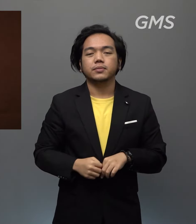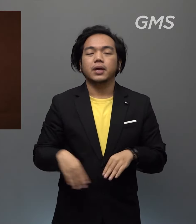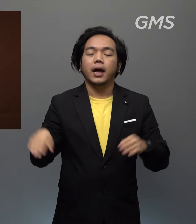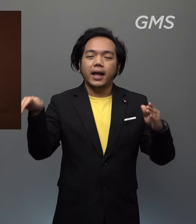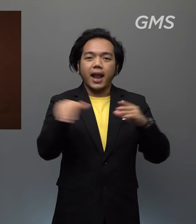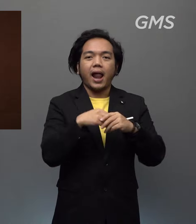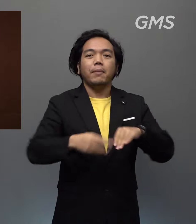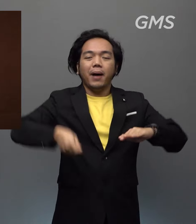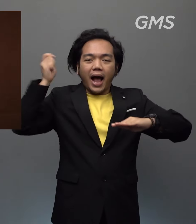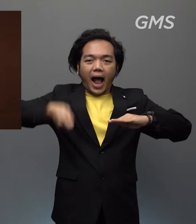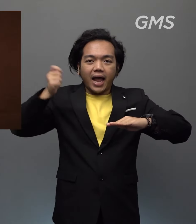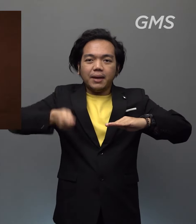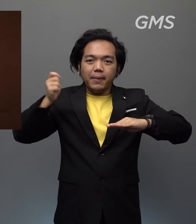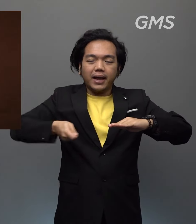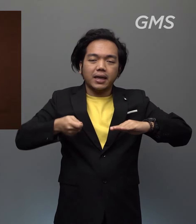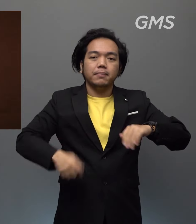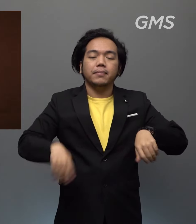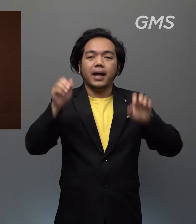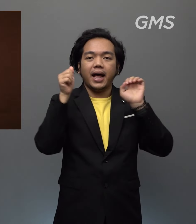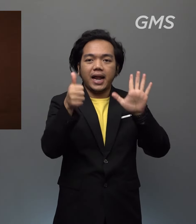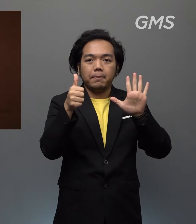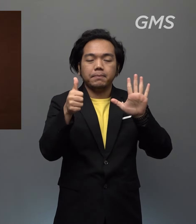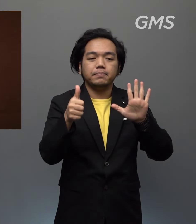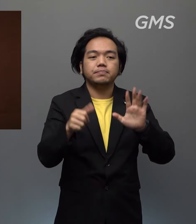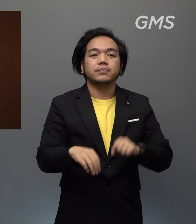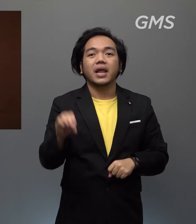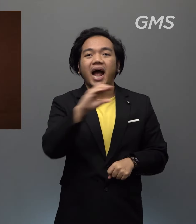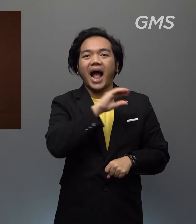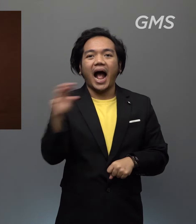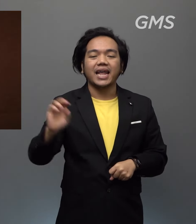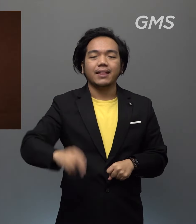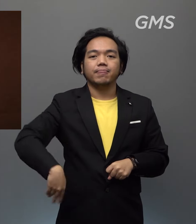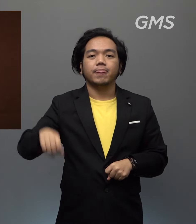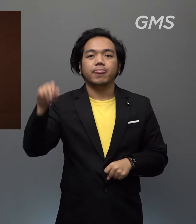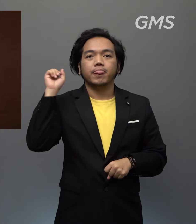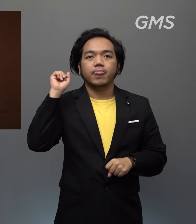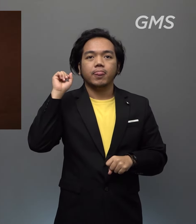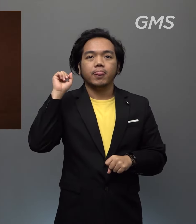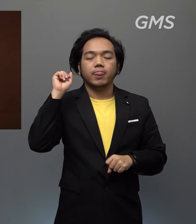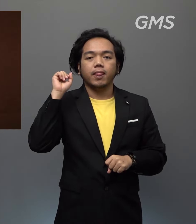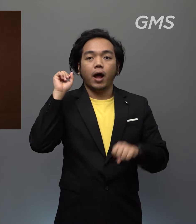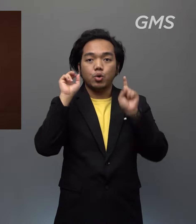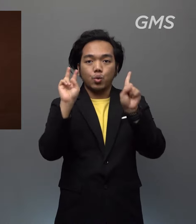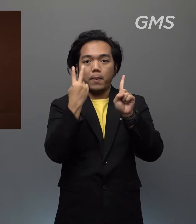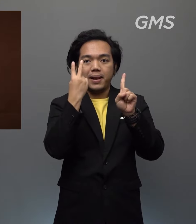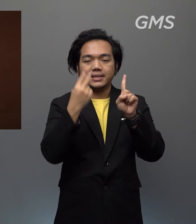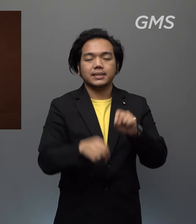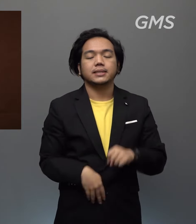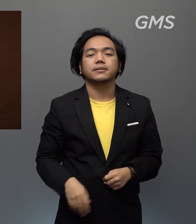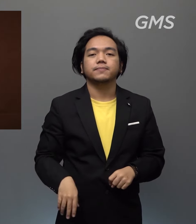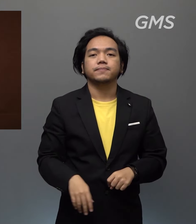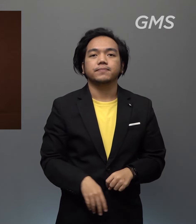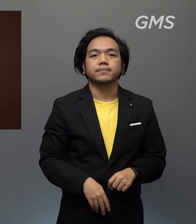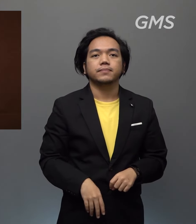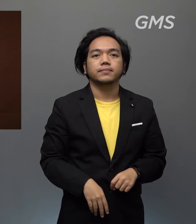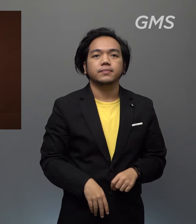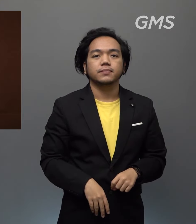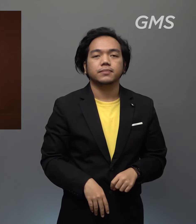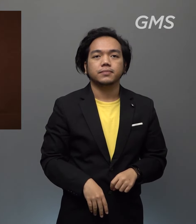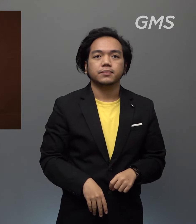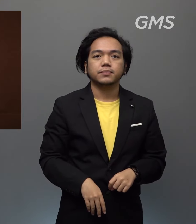Hakim-Hakim pasal yang ke-6 ayat yang ke-12 selanjutnya.